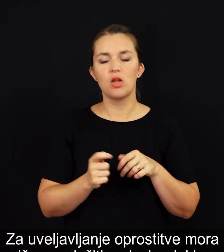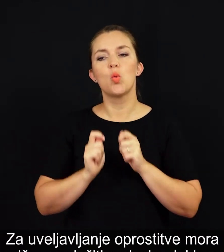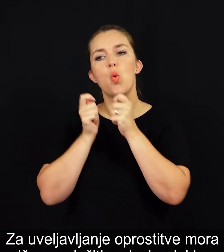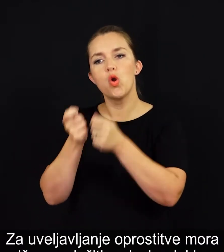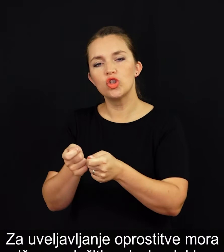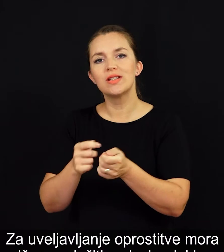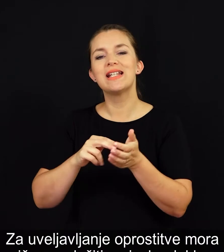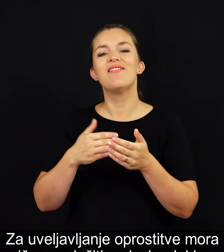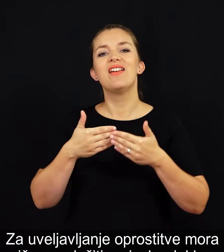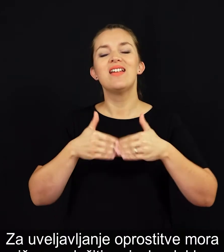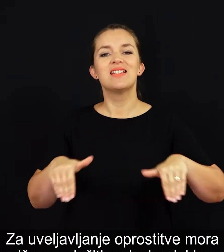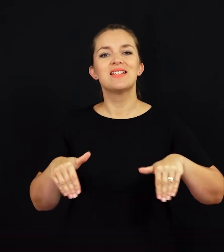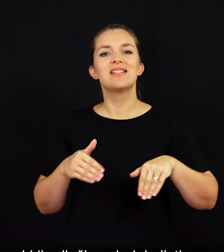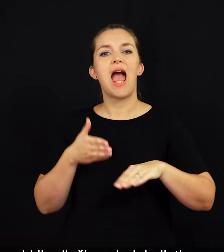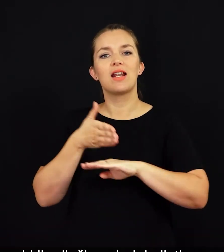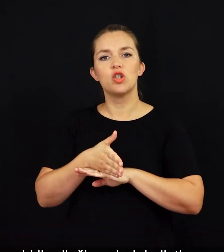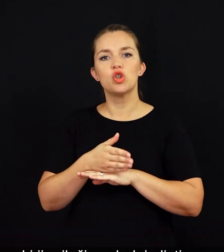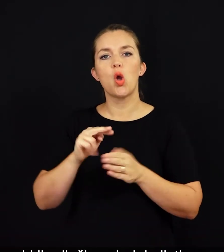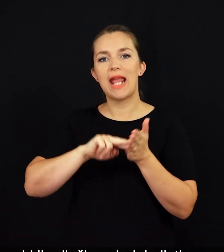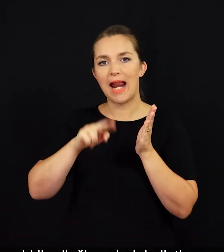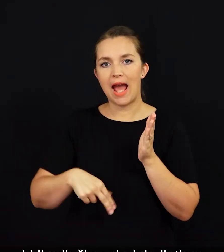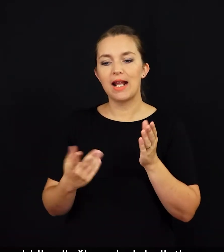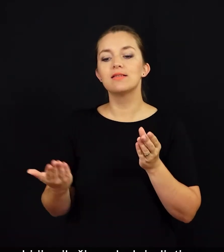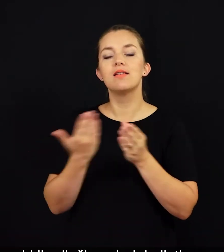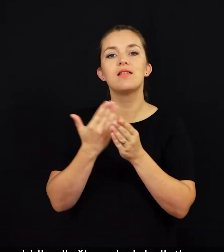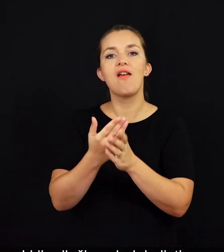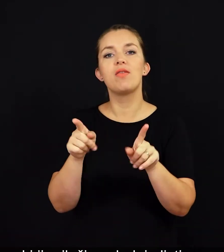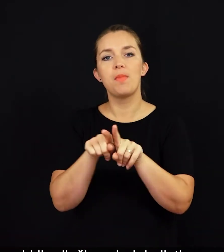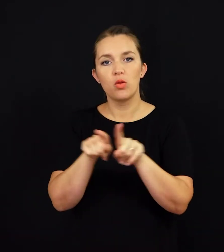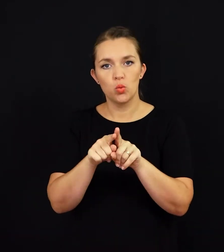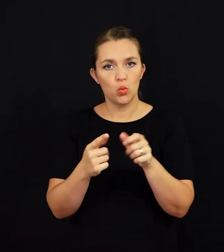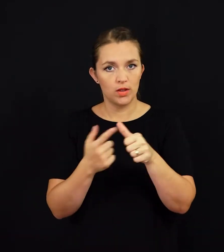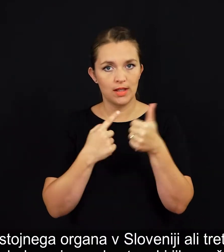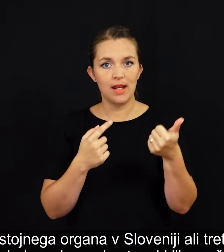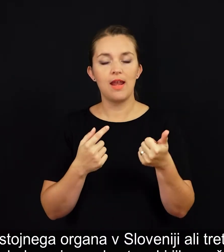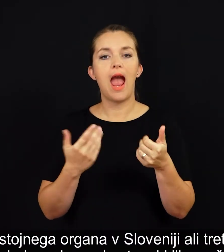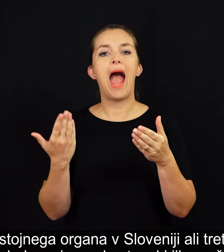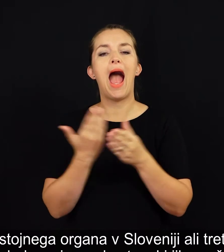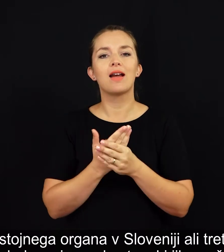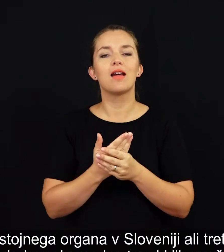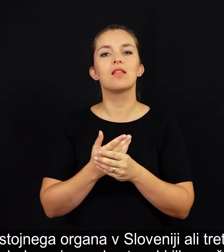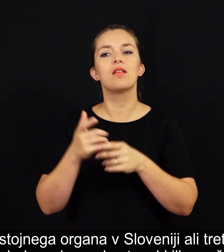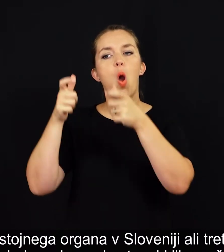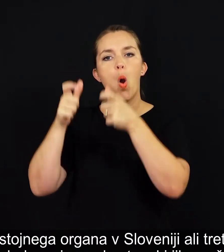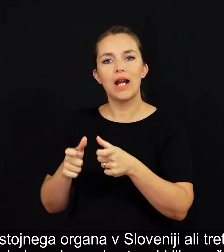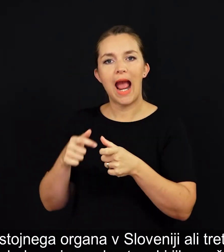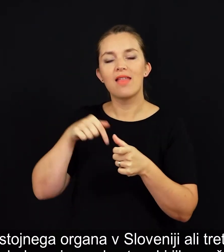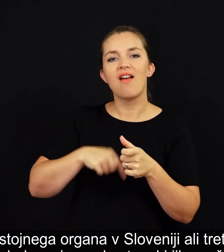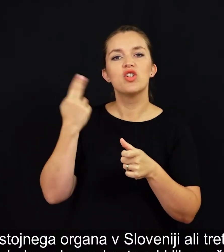carinsko deklaracijo, ki jo priloži naslednje listine: akt pristojnega organa v Sloveniji ali